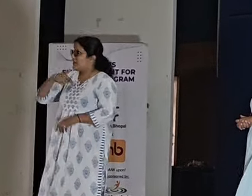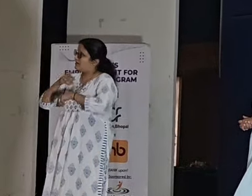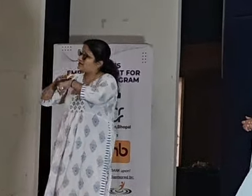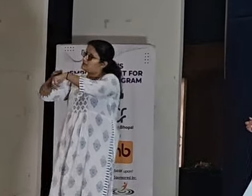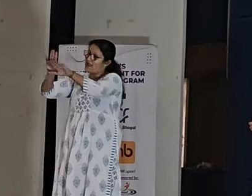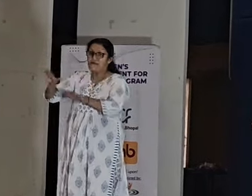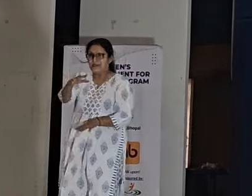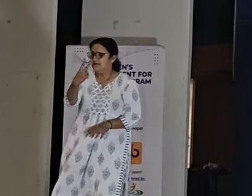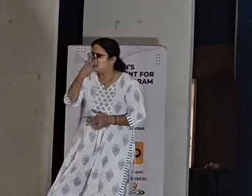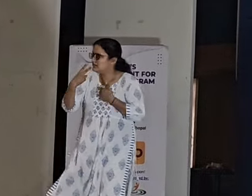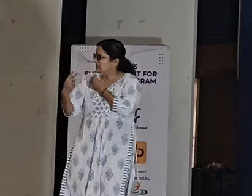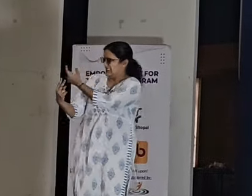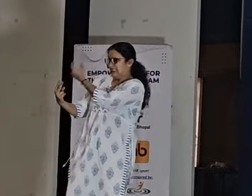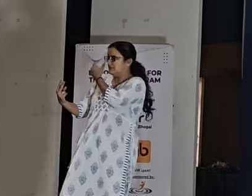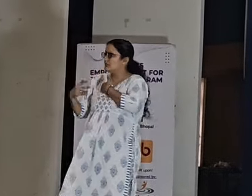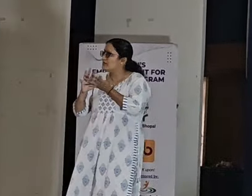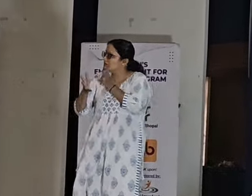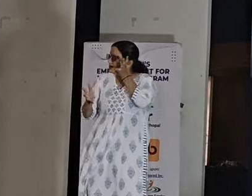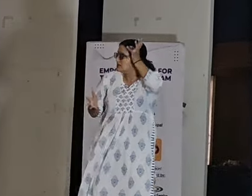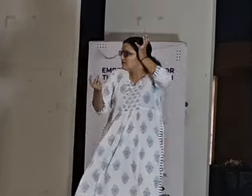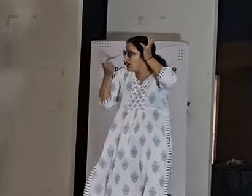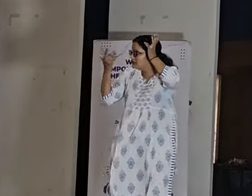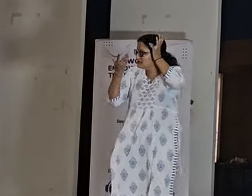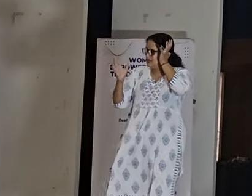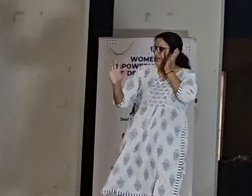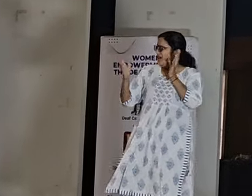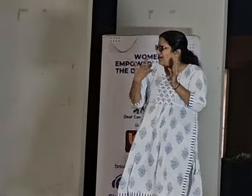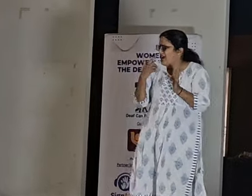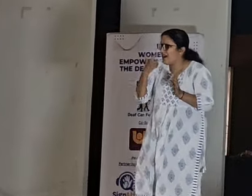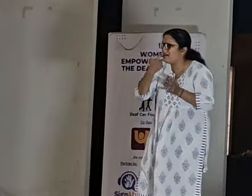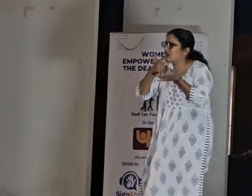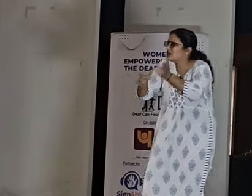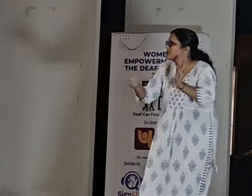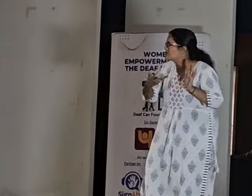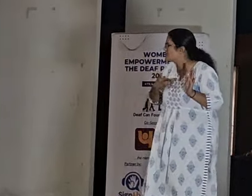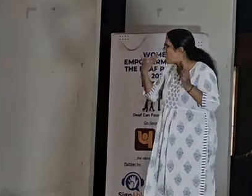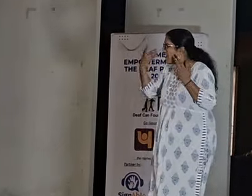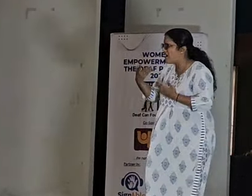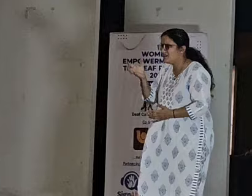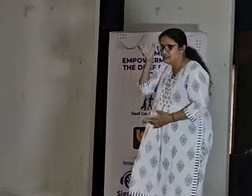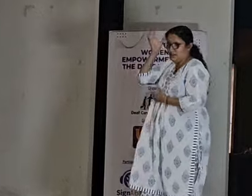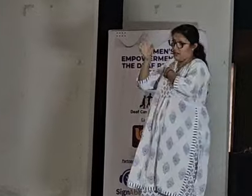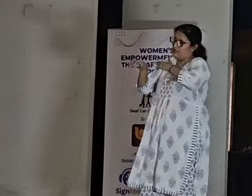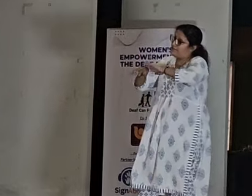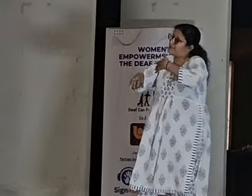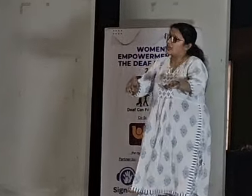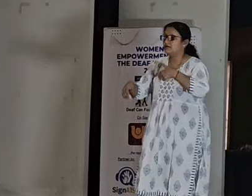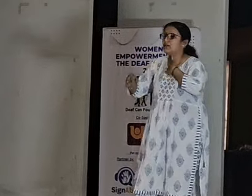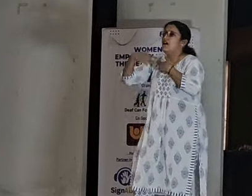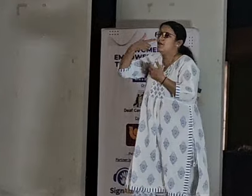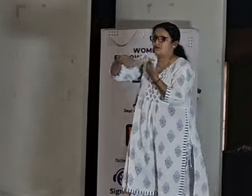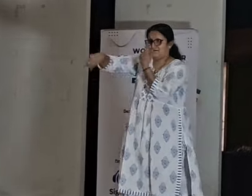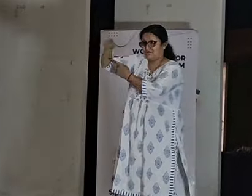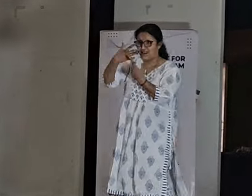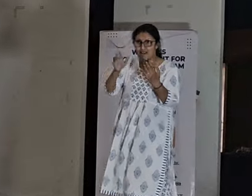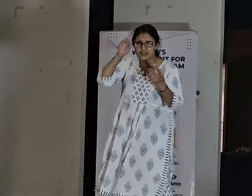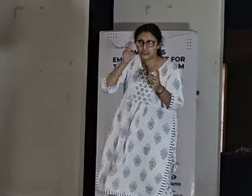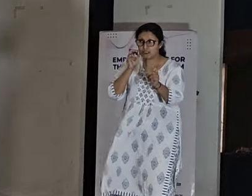सकती हूँ। तो हमें किसी को फोर्स नहीं करना है, बार बार किसी को फोर्स नहीं करना है कि अरे तुम इधर को देखो, तुम इधर को देखो, जस्ट पे अटेंशन ऑन मी, हमें उनको बार बार फोर्स